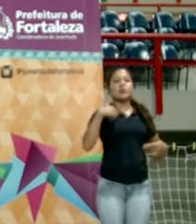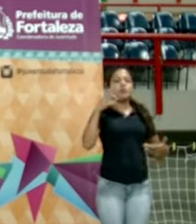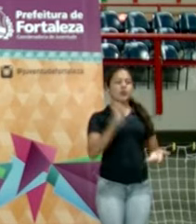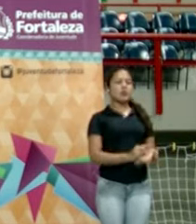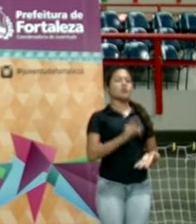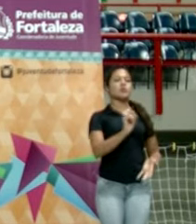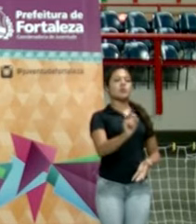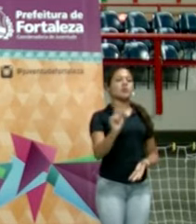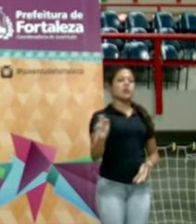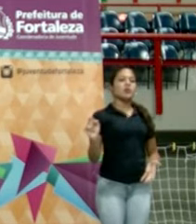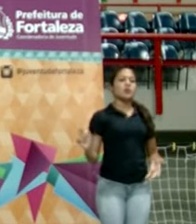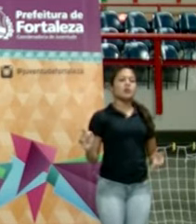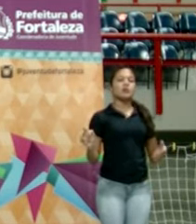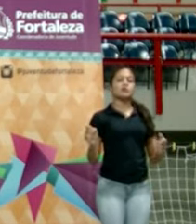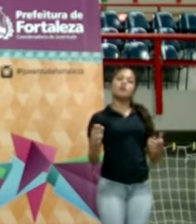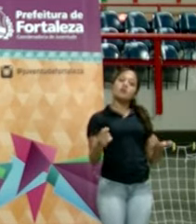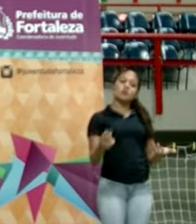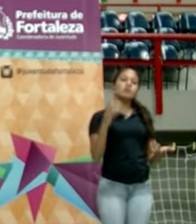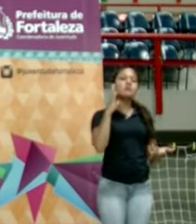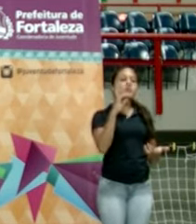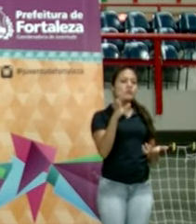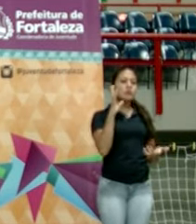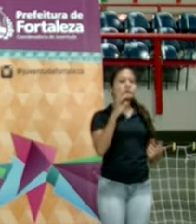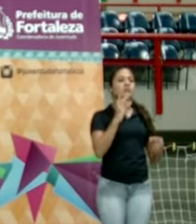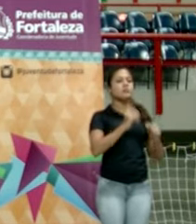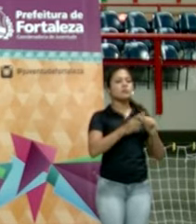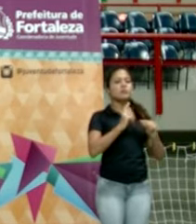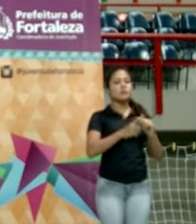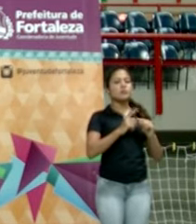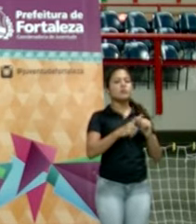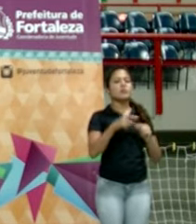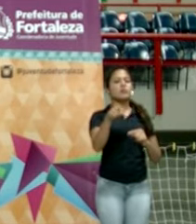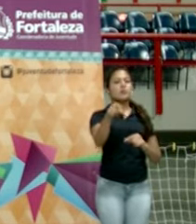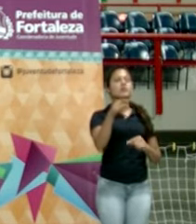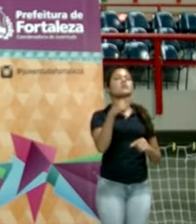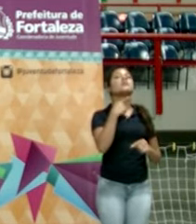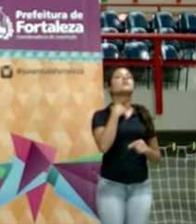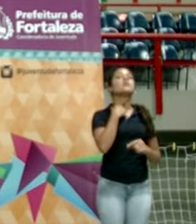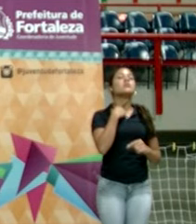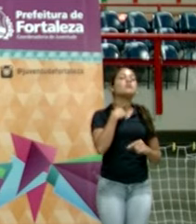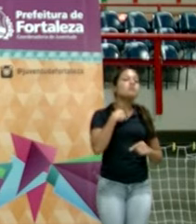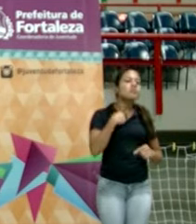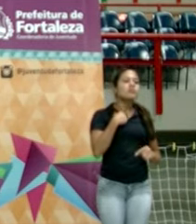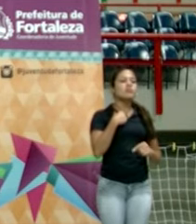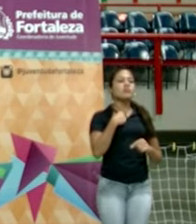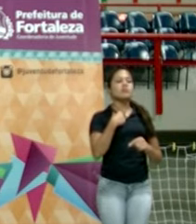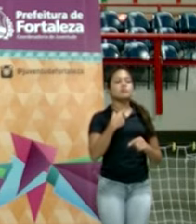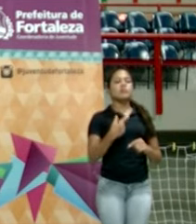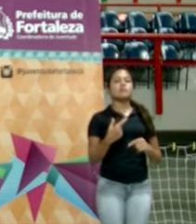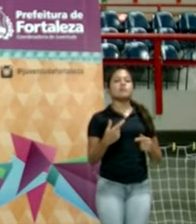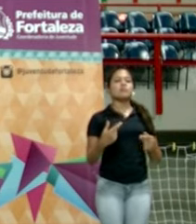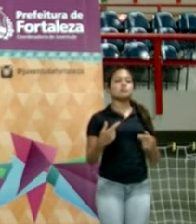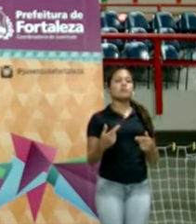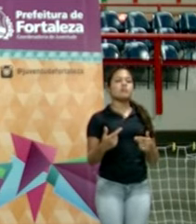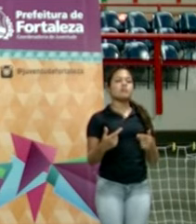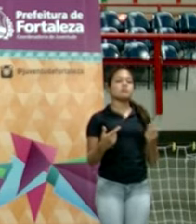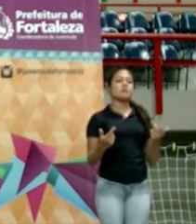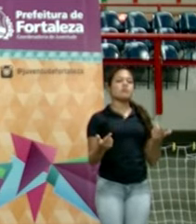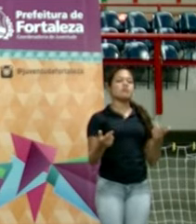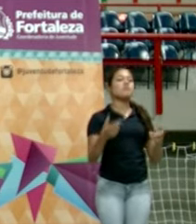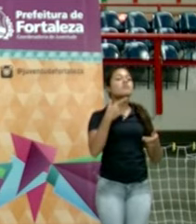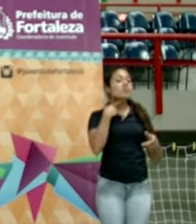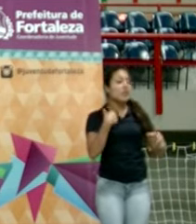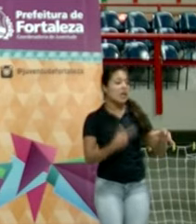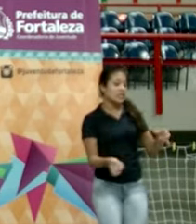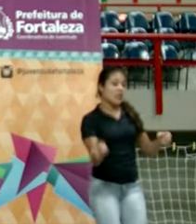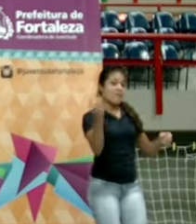realidade. E aí é interessante, né? Porque mesmo você querendo trazer, voltar para os seus